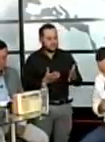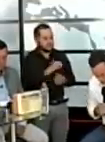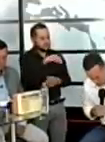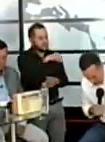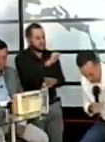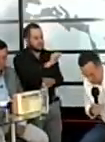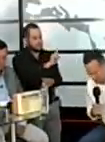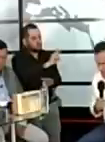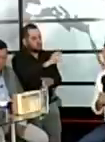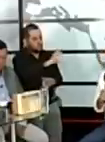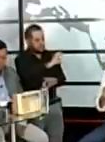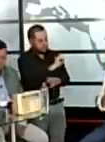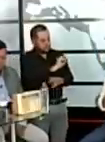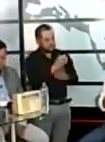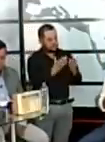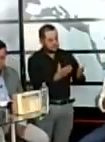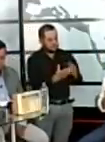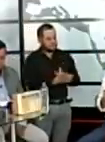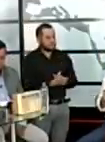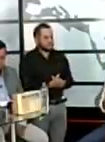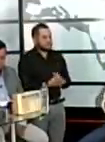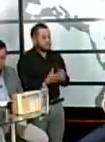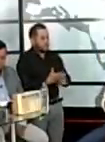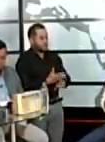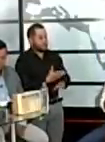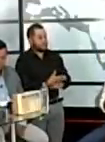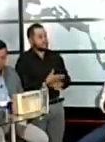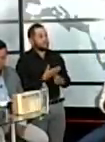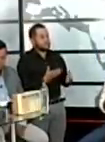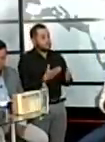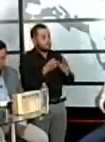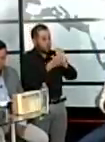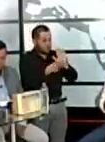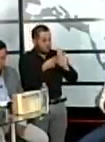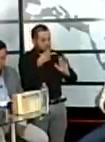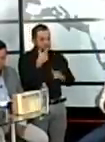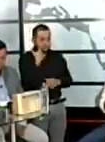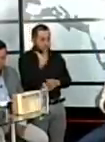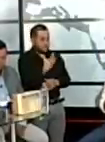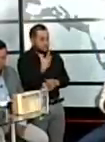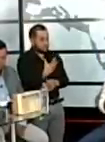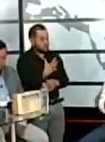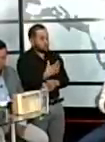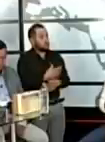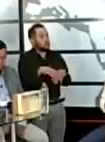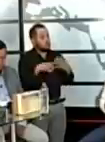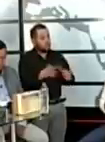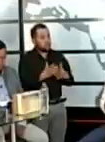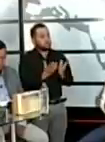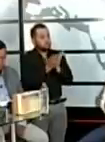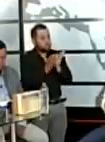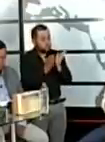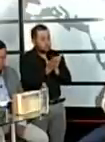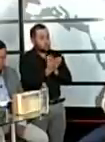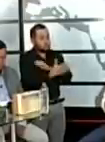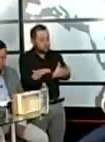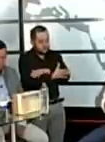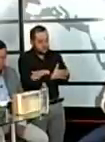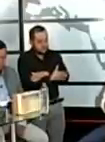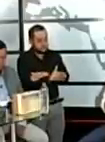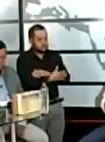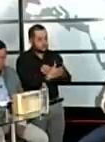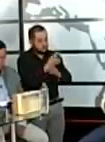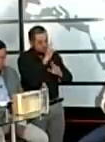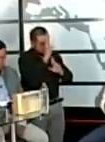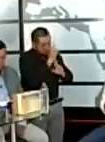solo. Eso, vamos, Mauricio. Entonces todos con los... Como les escuché esas grandes hojas de vida, y pues para eso se han jodido, para eso se han estudiado. Entonces lo mínimo es que uno tiene que